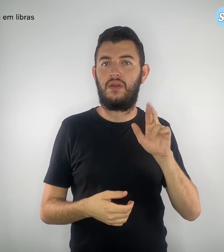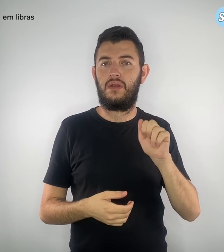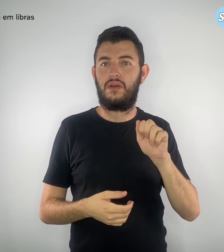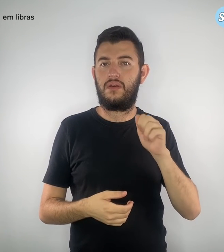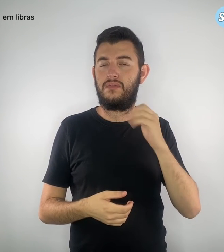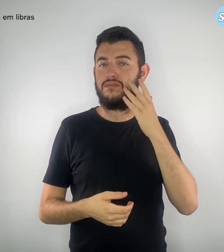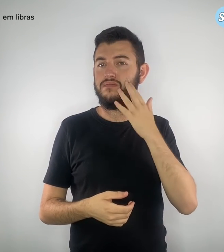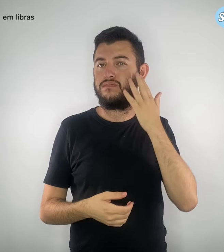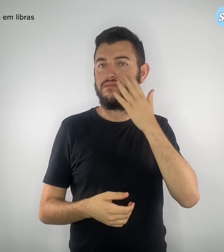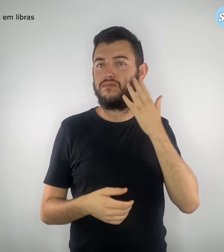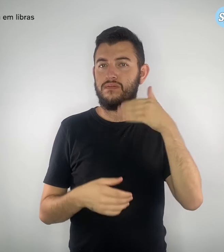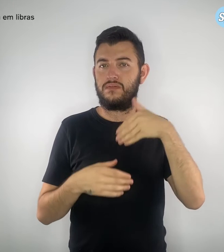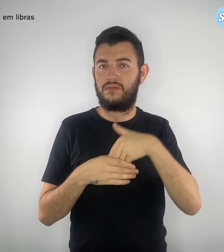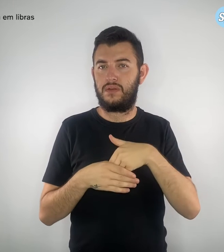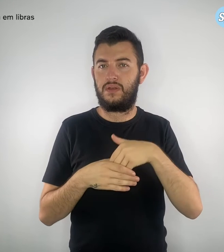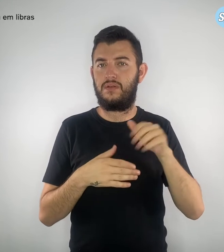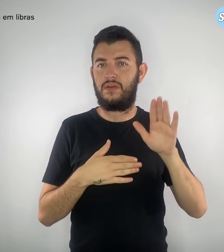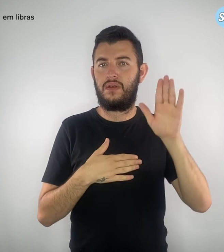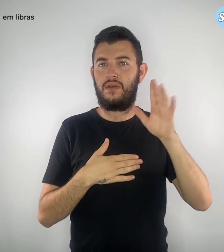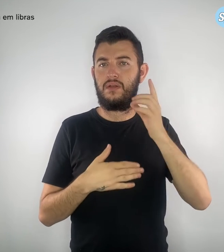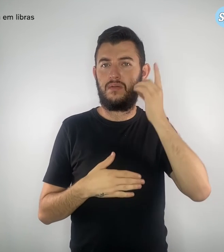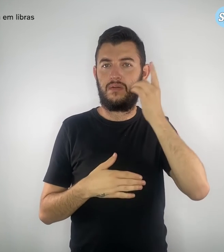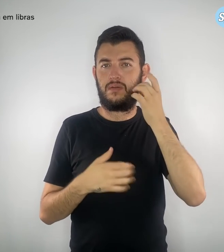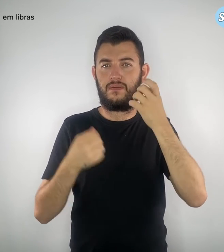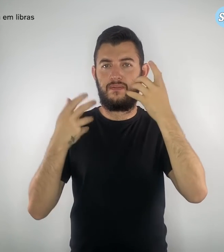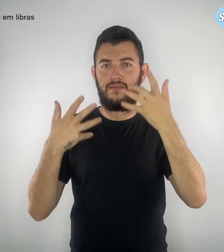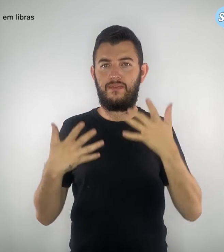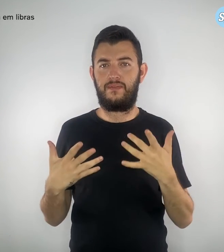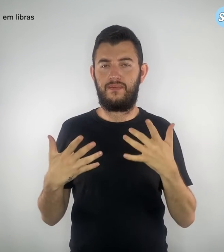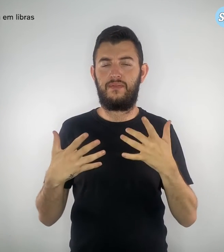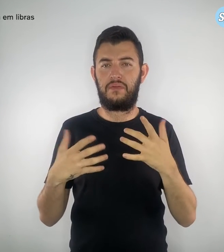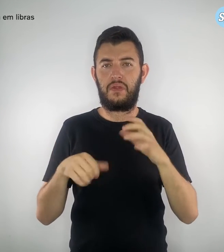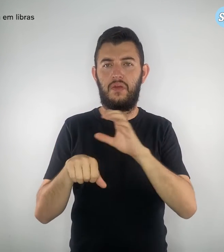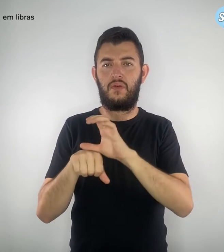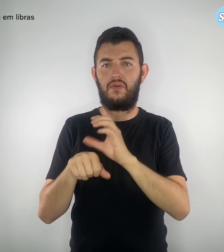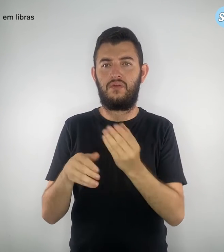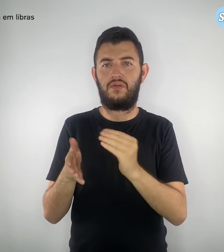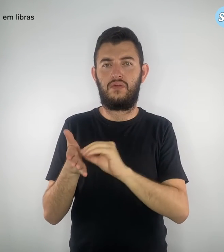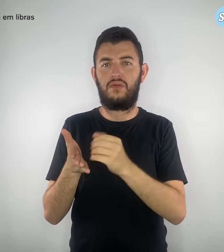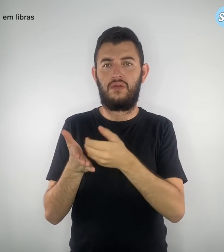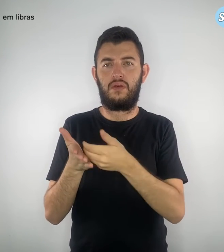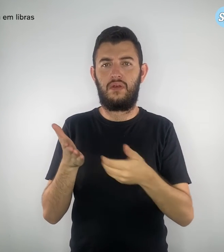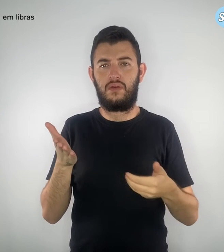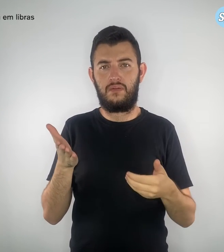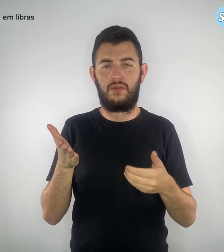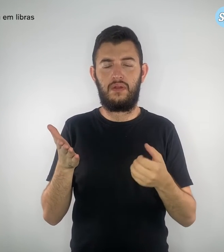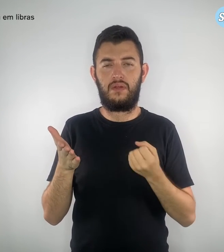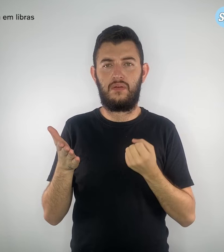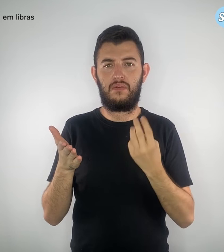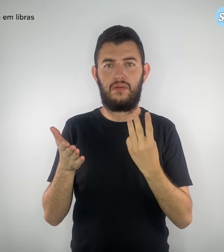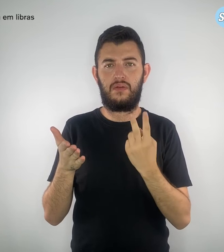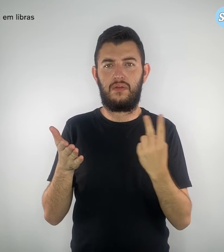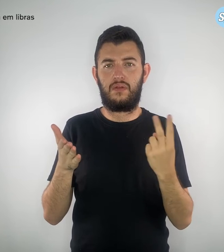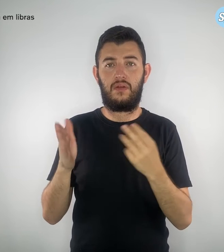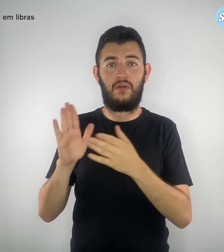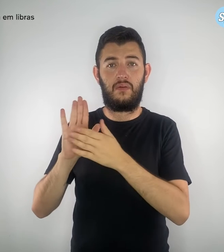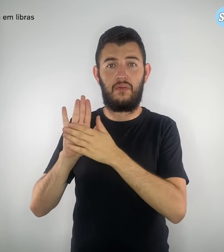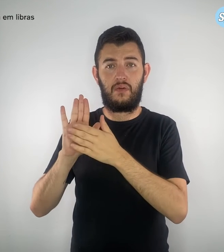disse que irá colocar a proposta de emenda à Constituição PEC 32/2020, da